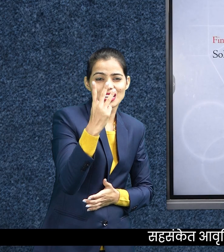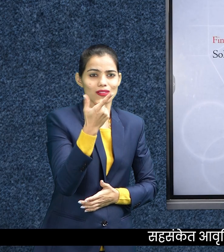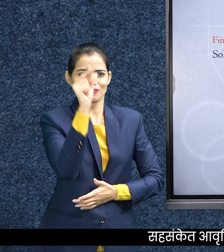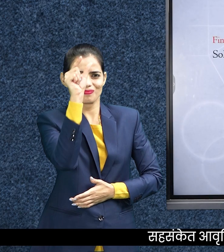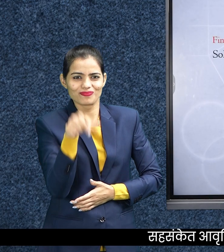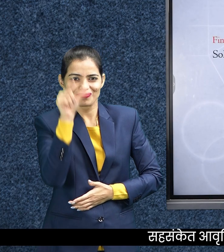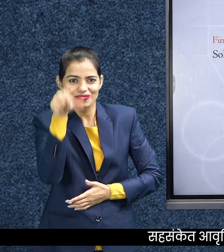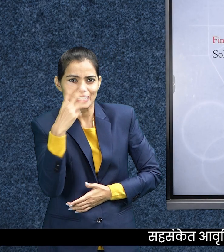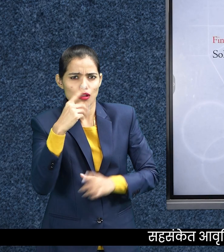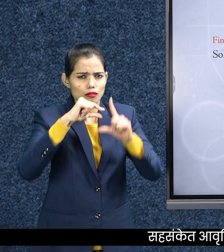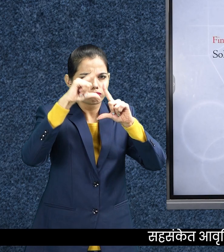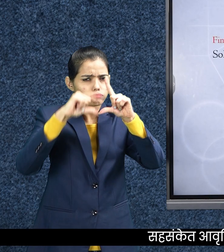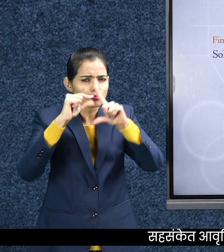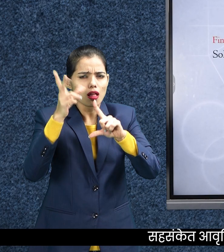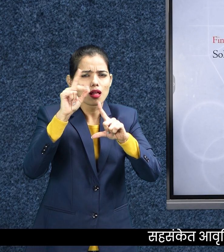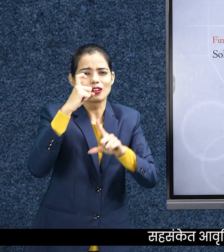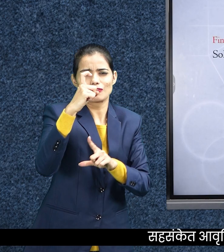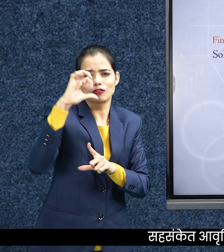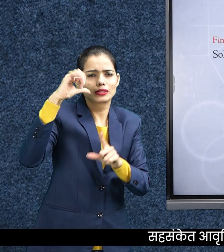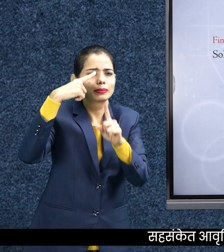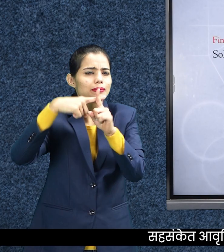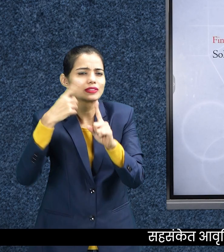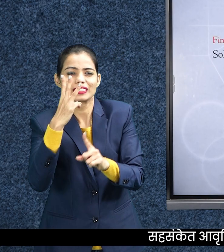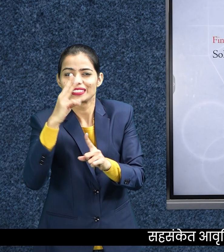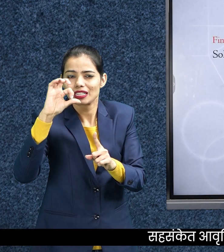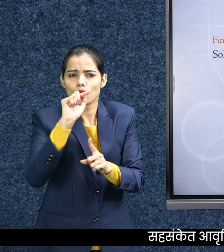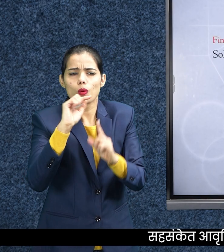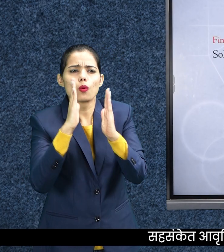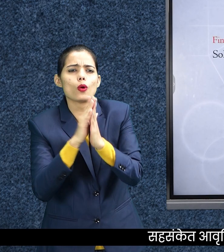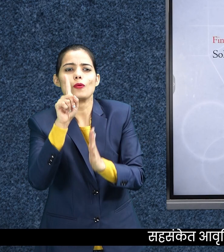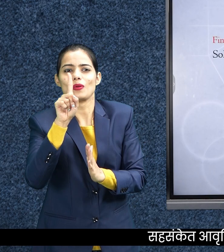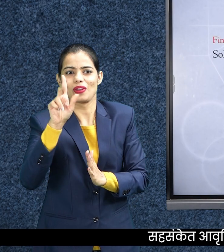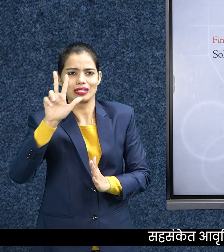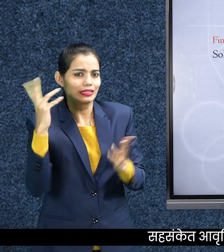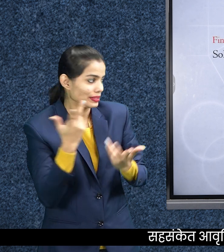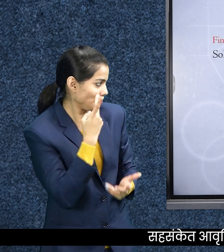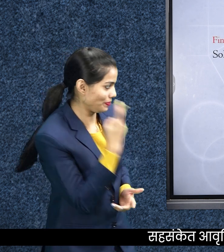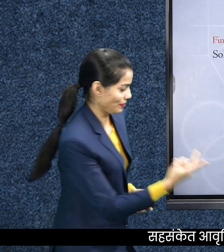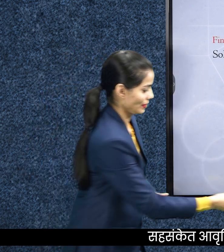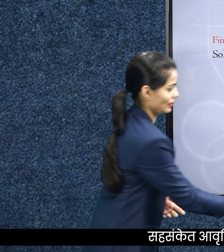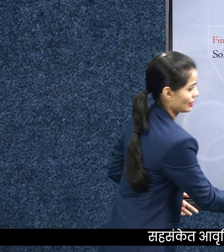सहसंकेत आवृत्ति की तीसरी पंक्ति में मान 79 + 39 = 118